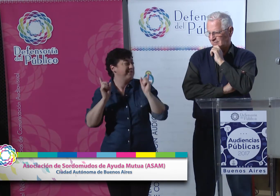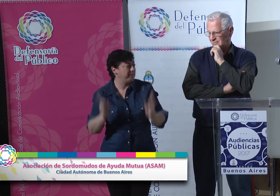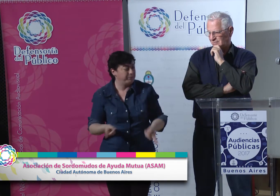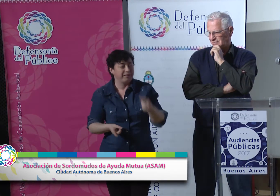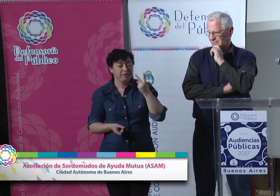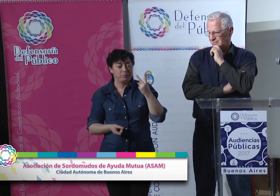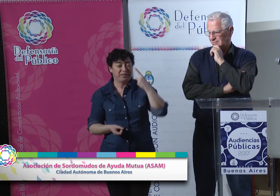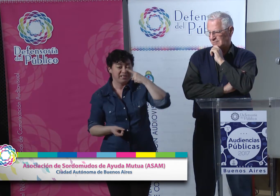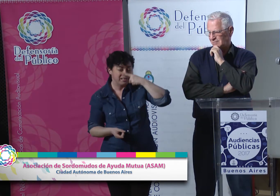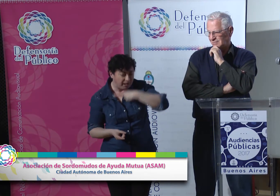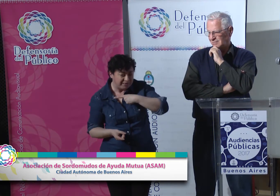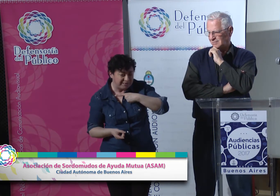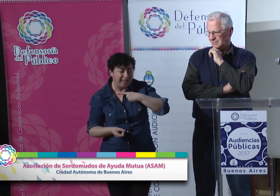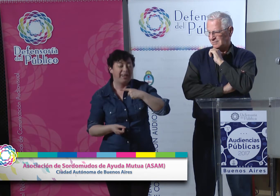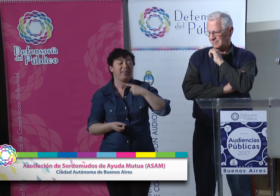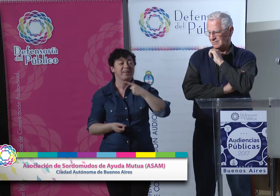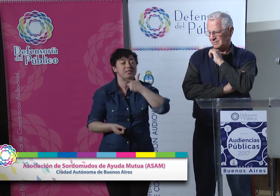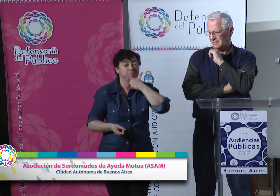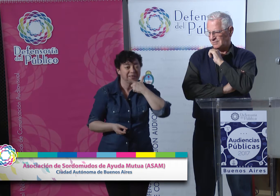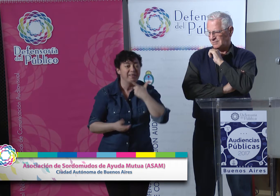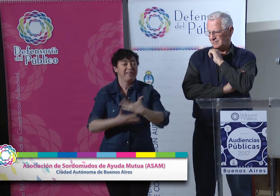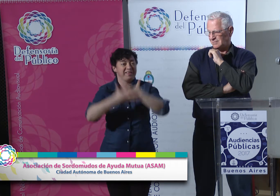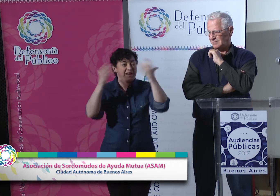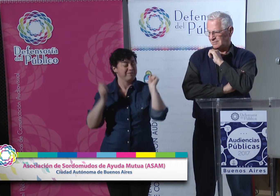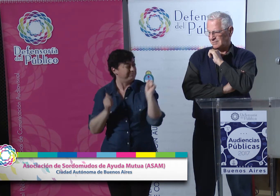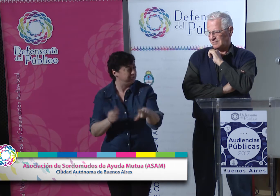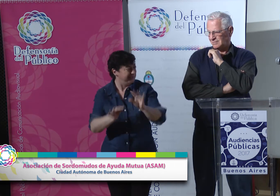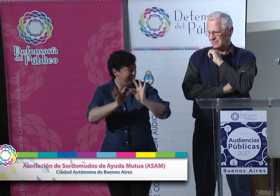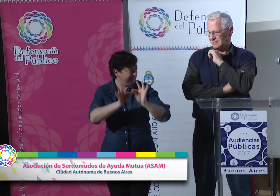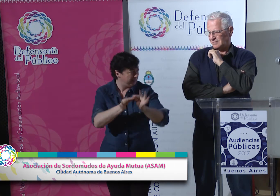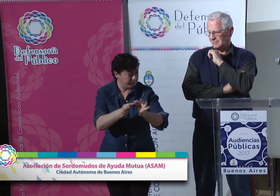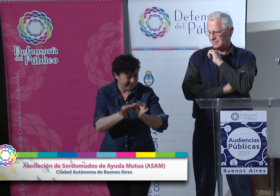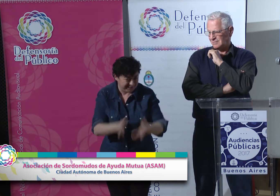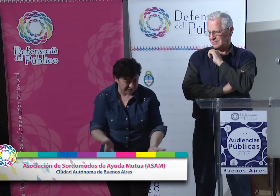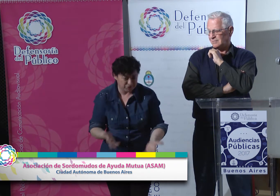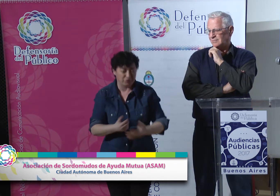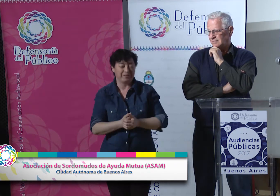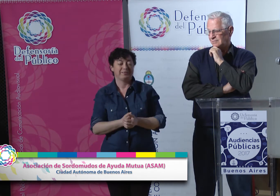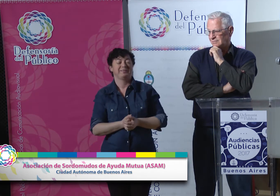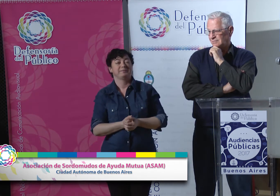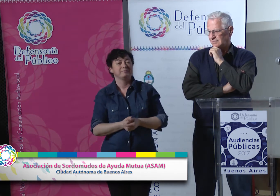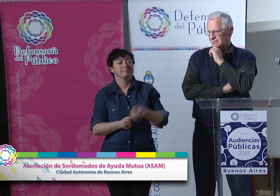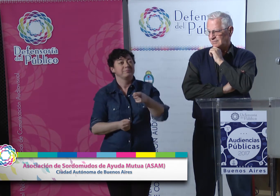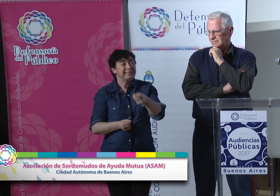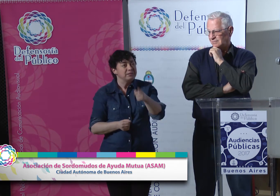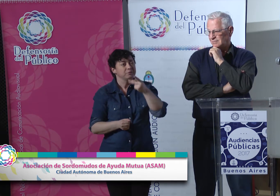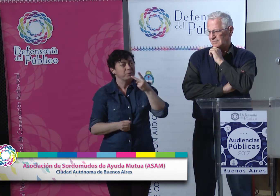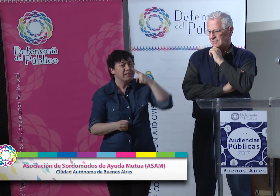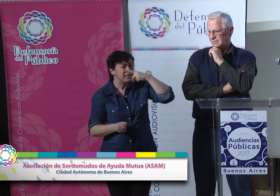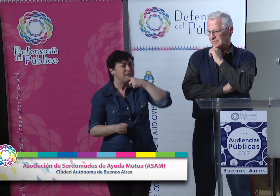sordas y también el 27 de septiembre es el día de los intérpretes y